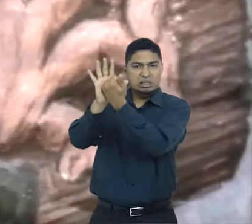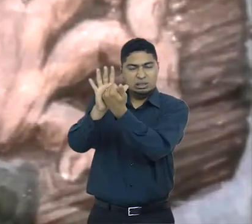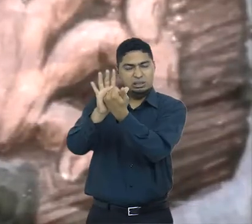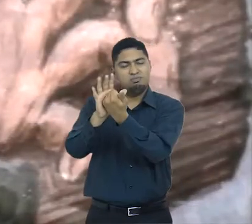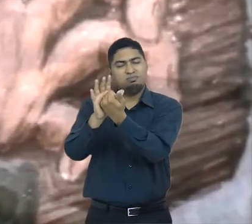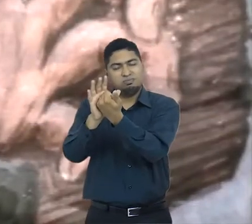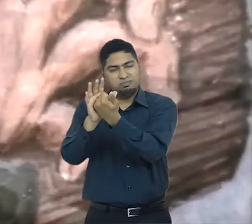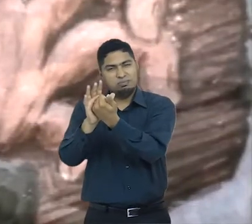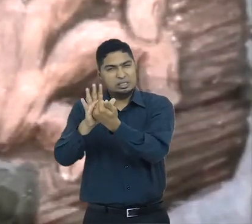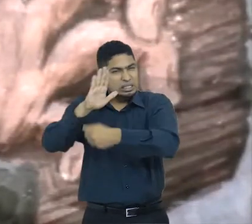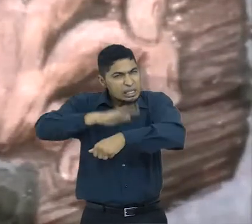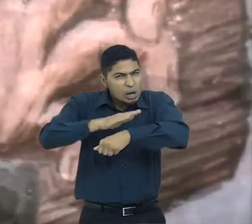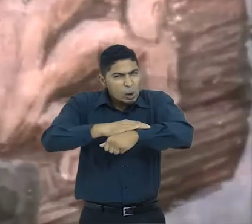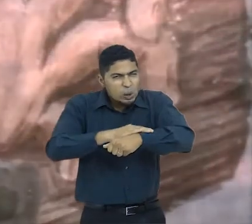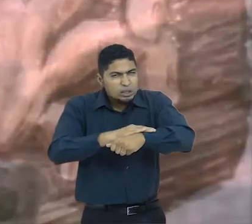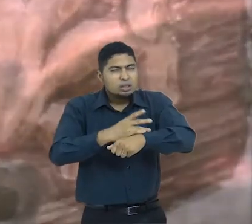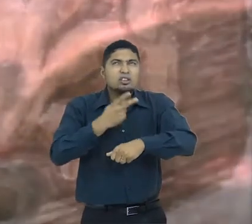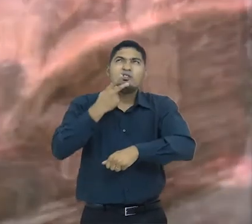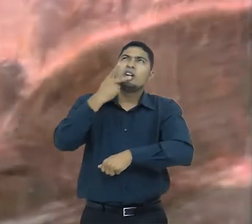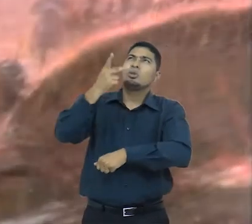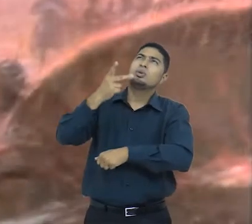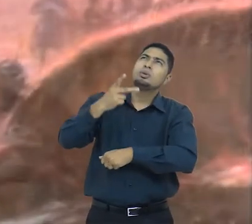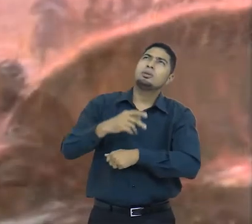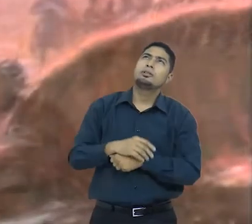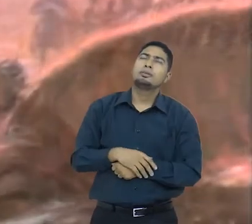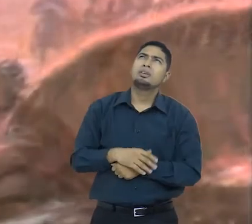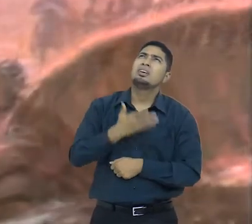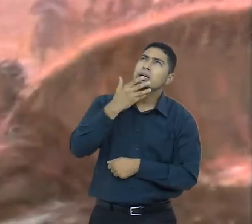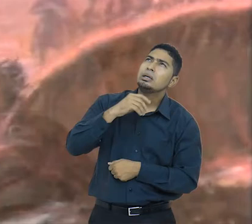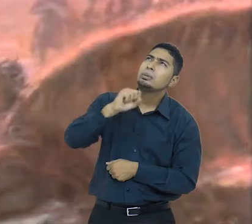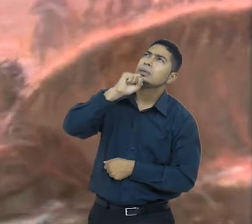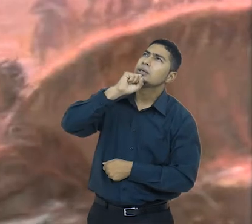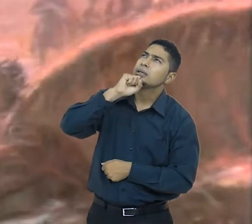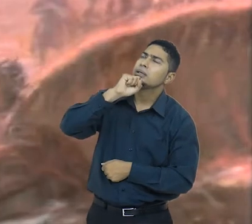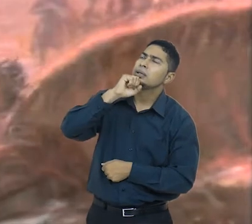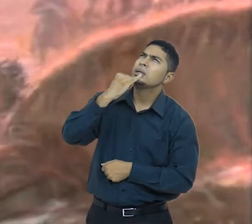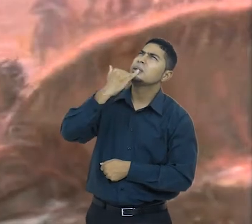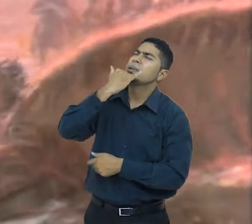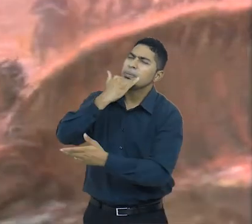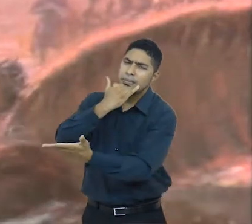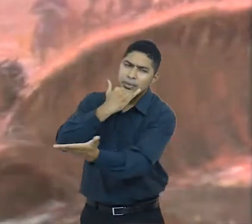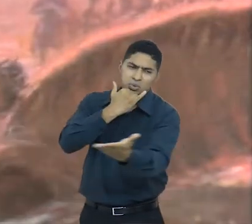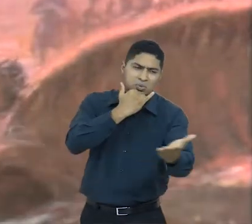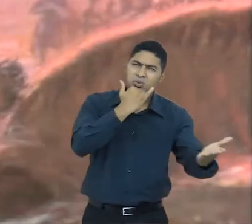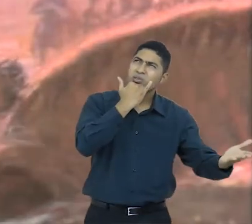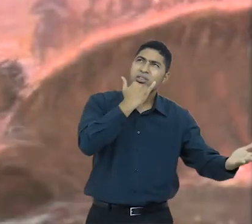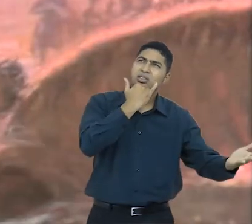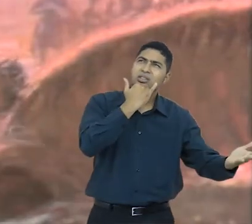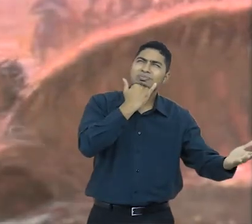cruz. Enquanto o crucificavam, Jesus disse: Pai, perdoa-lhes, pois